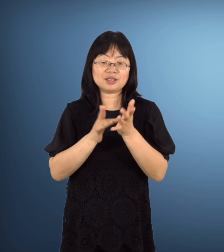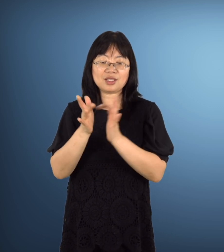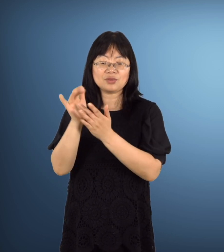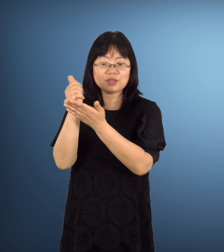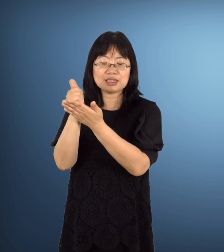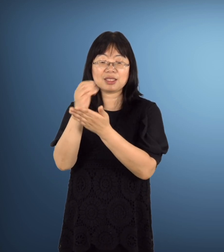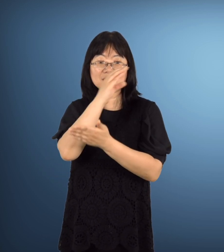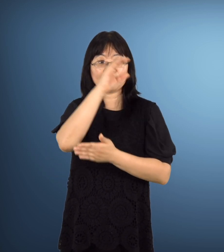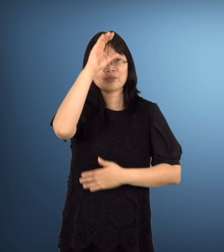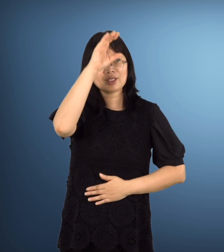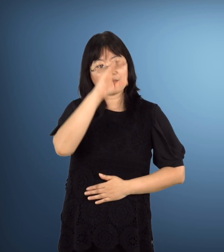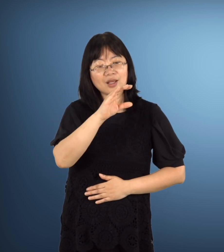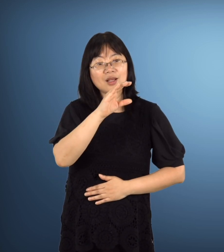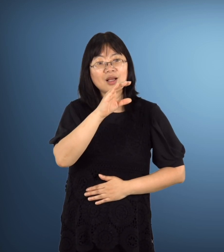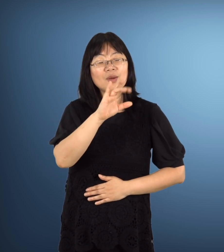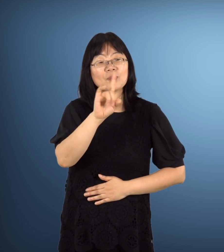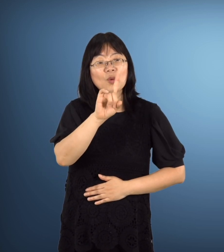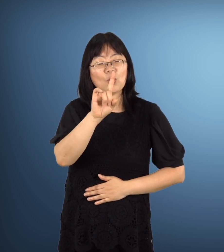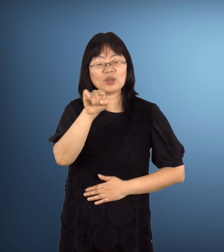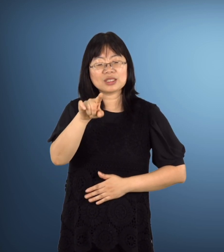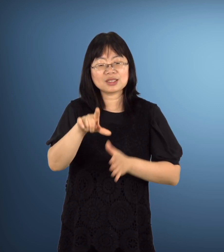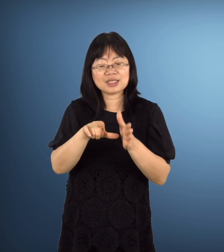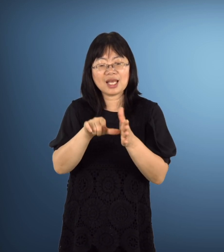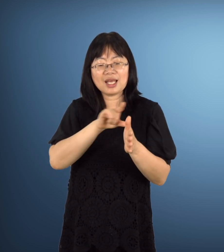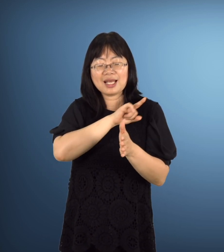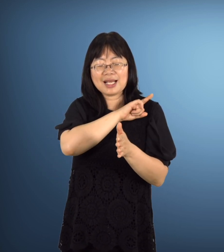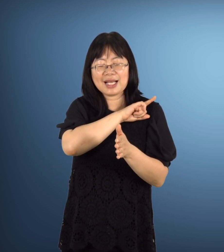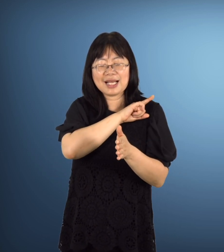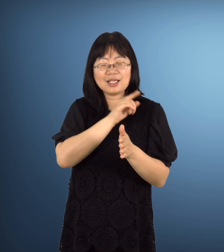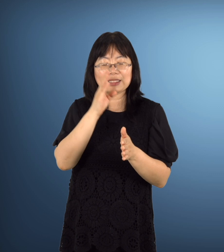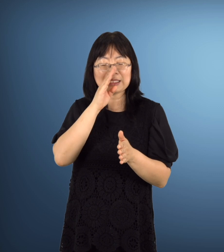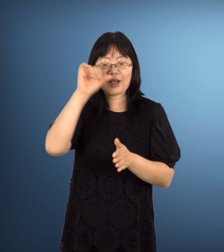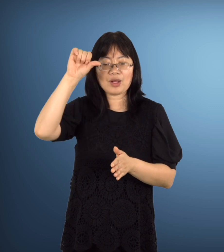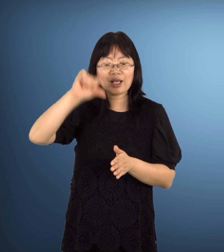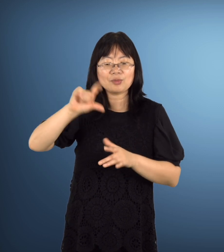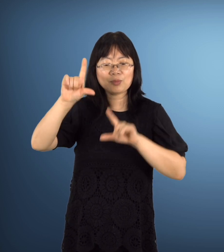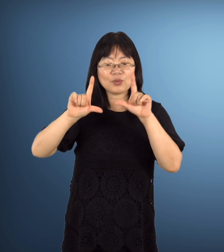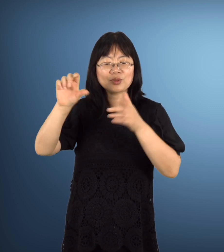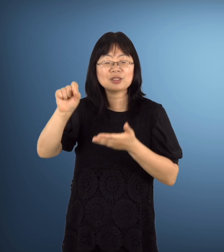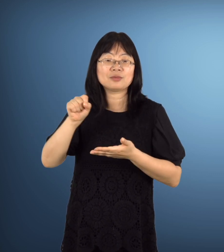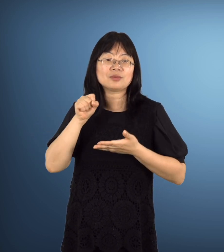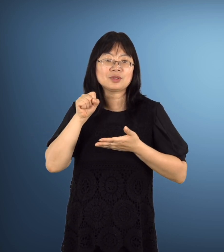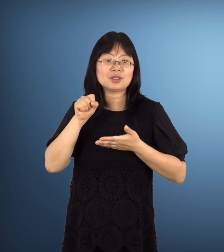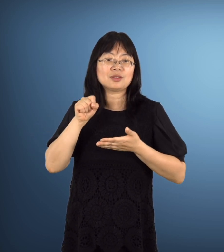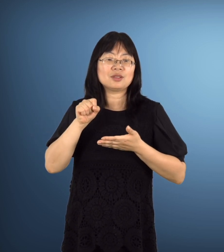예수님은 십자가에 그 당시 가장 저주스러운 모습으로